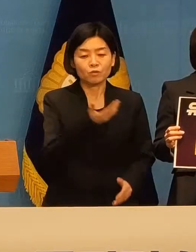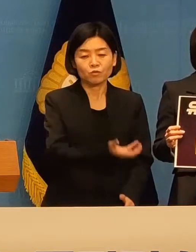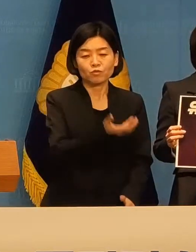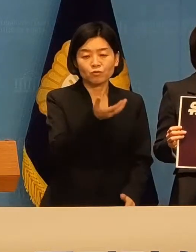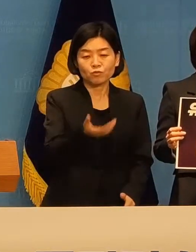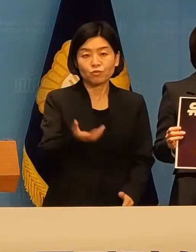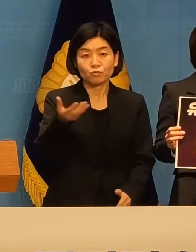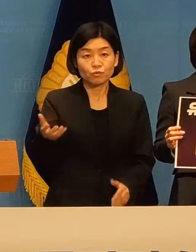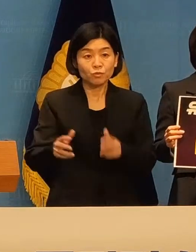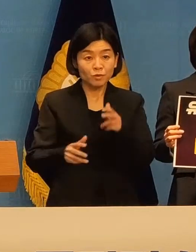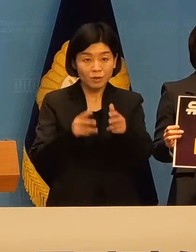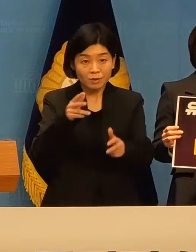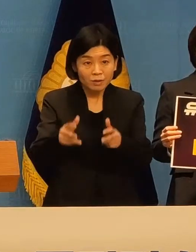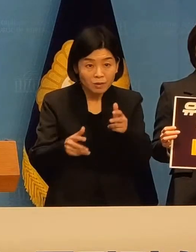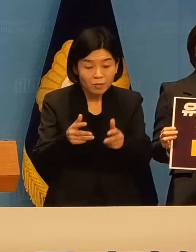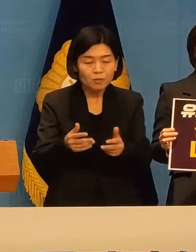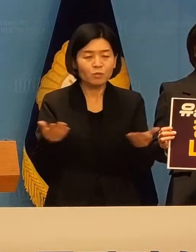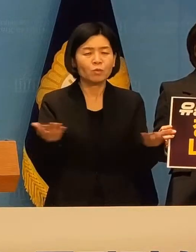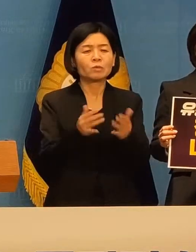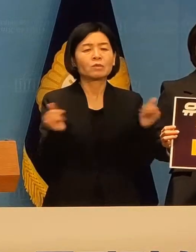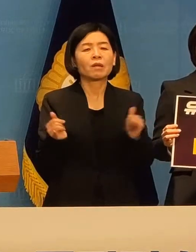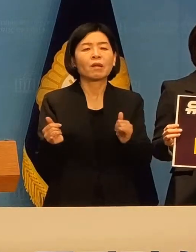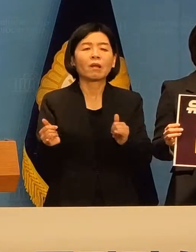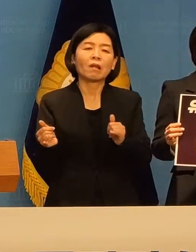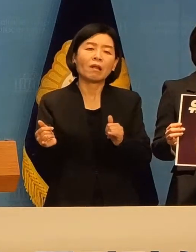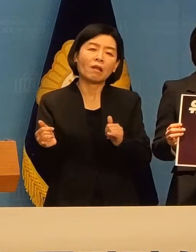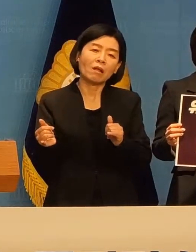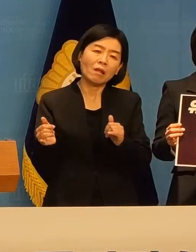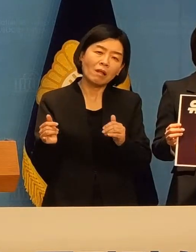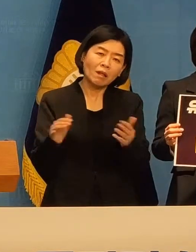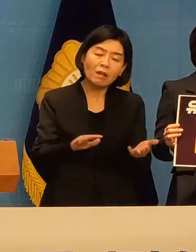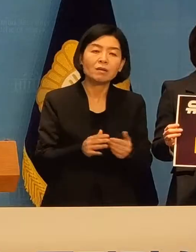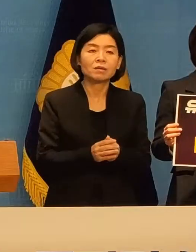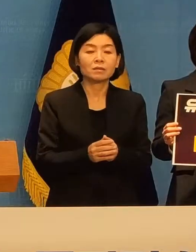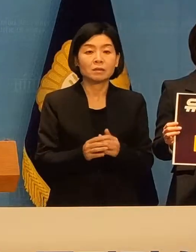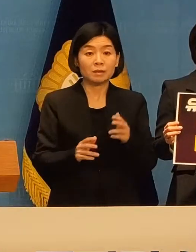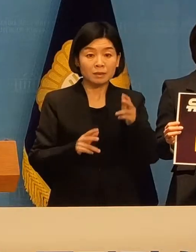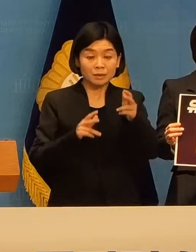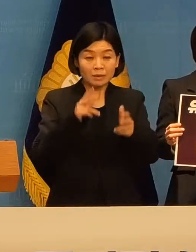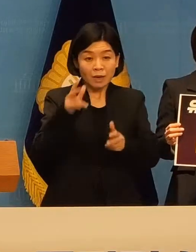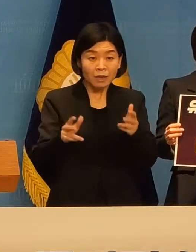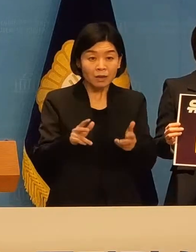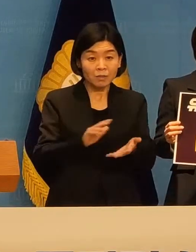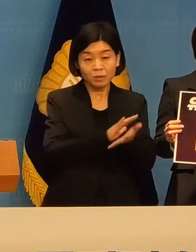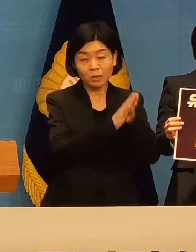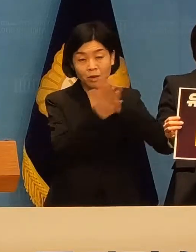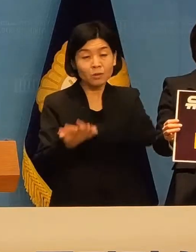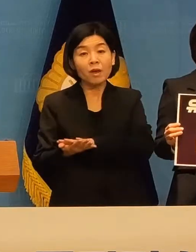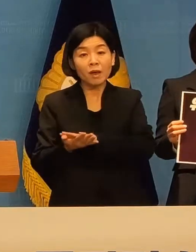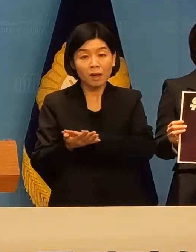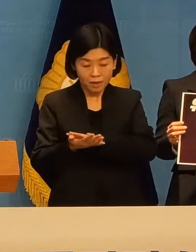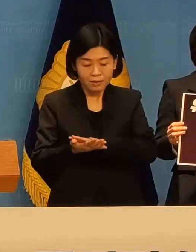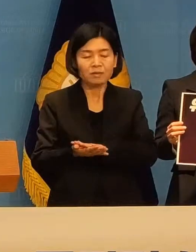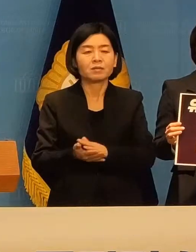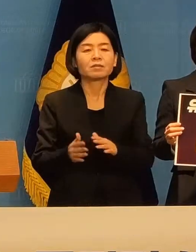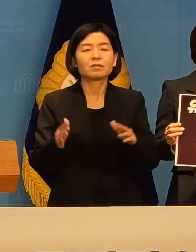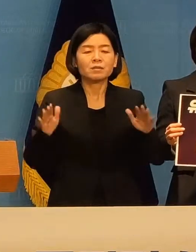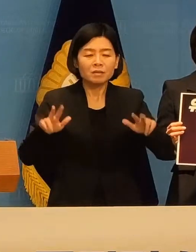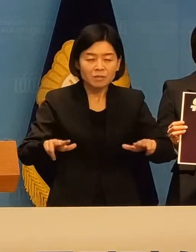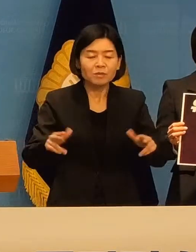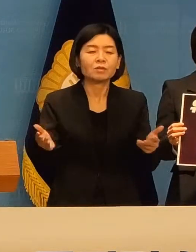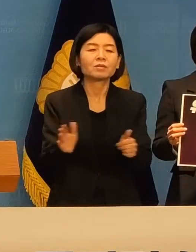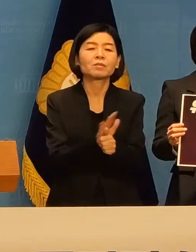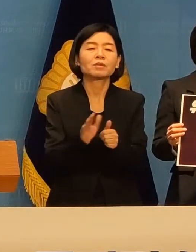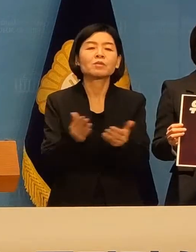유통산업이 유통노동자가 쓰러진다. 산업전환기 유통서비스 노동자 고용안정, 지역상생대책 포함한